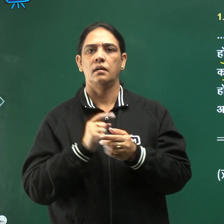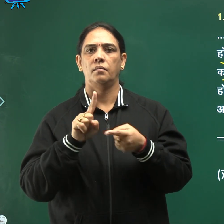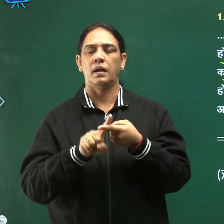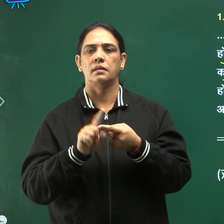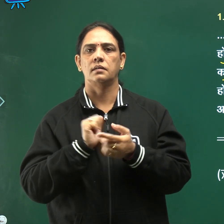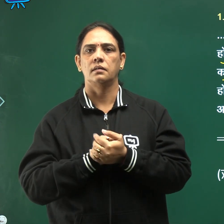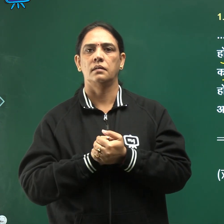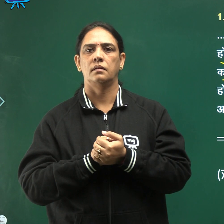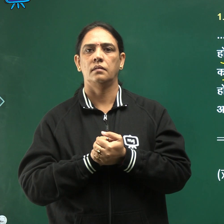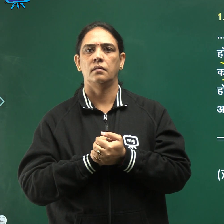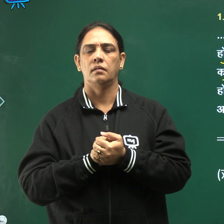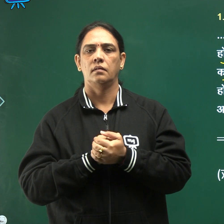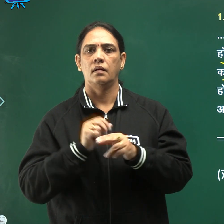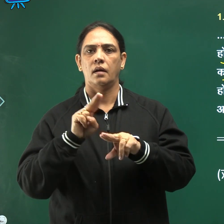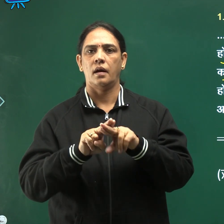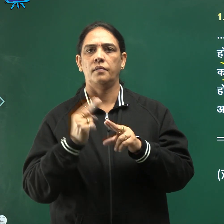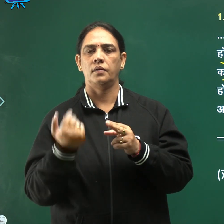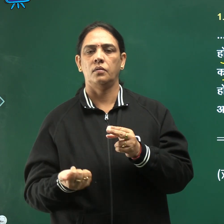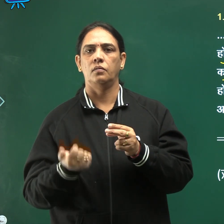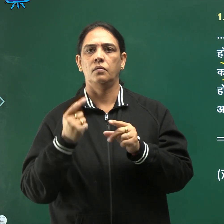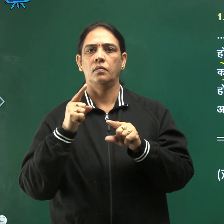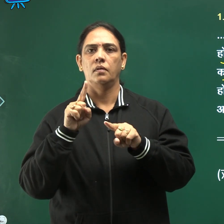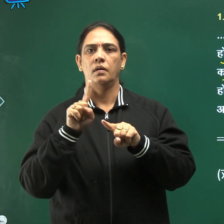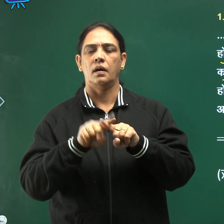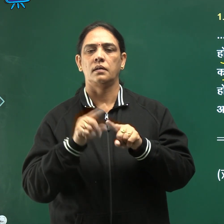प्लस f2 x2 ...